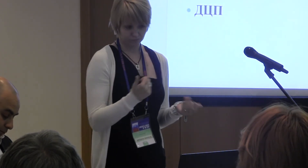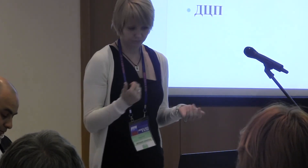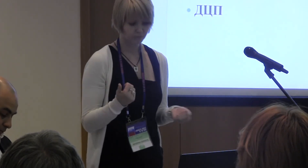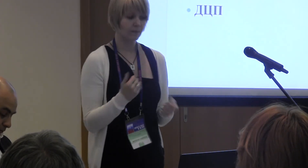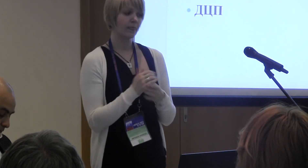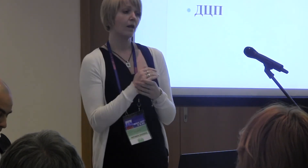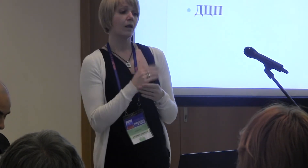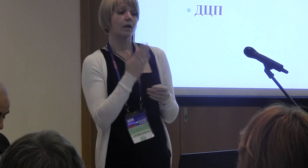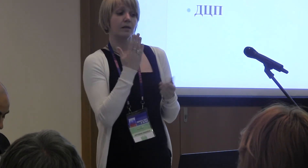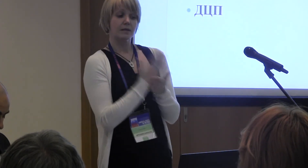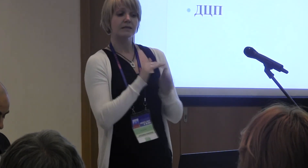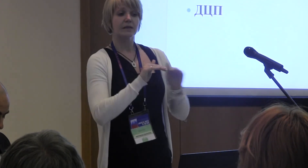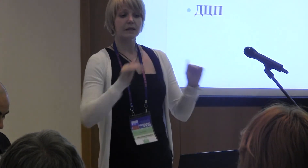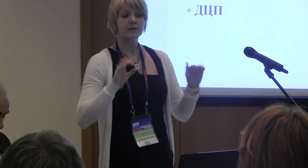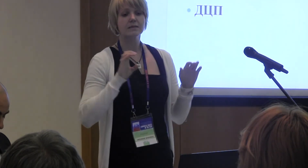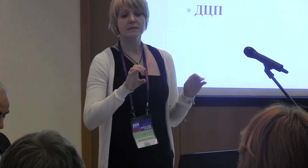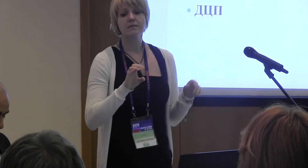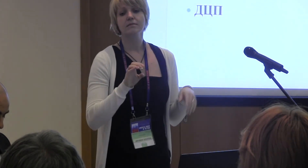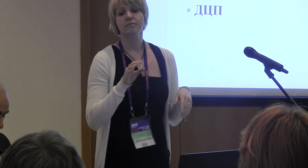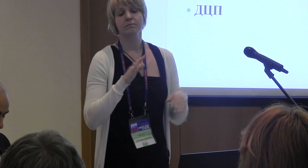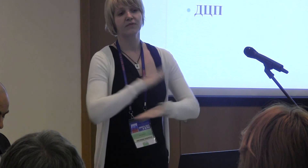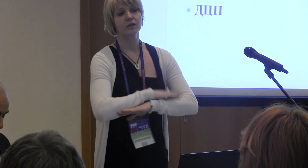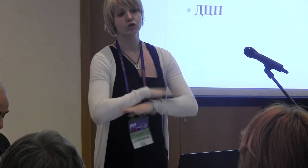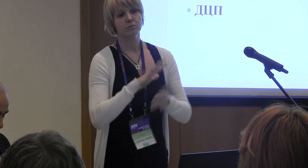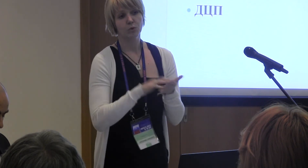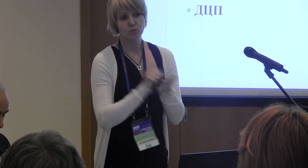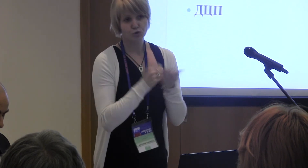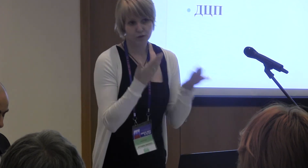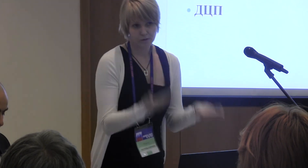Они приходят в школу 2 или 3 раза в неделю.